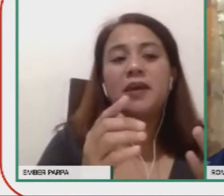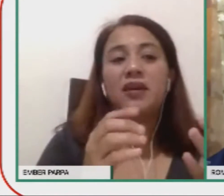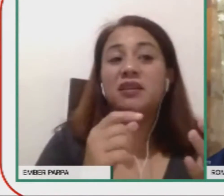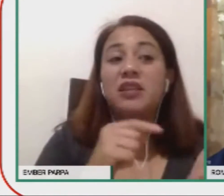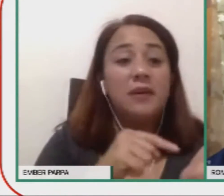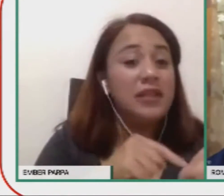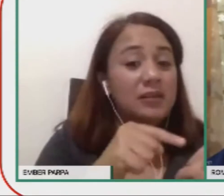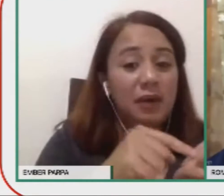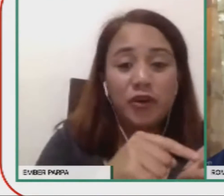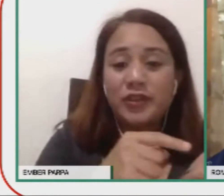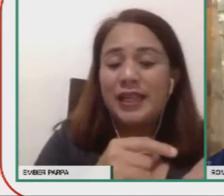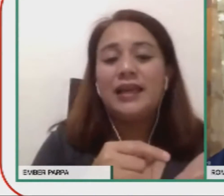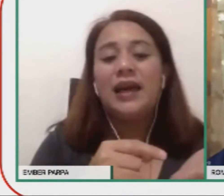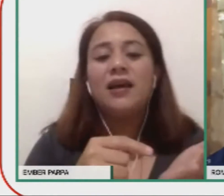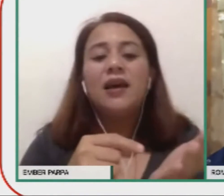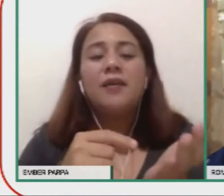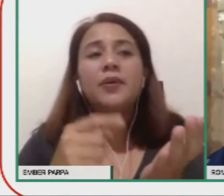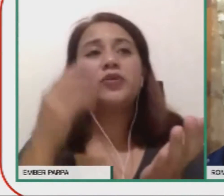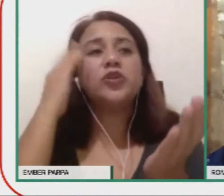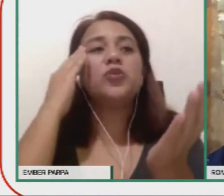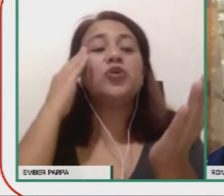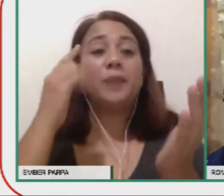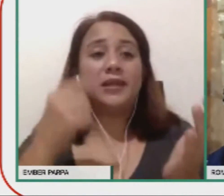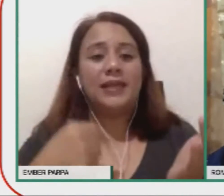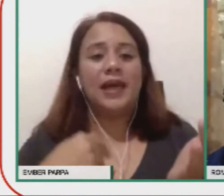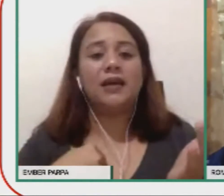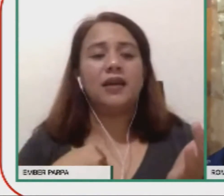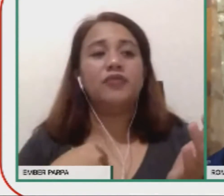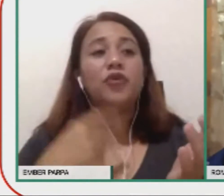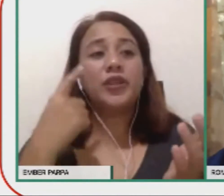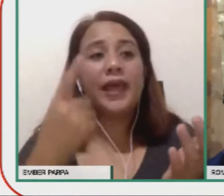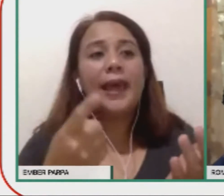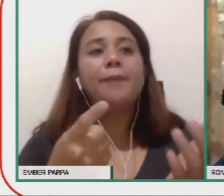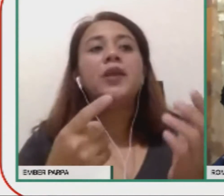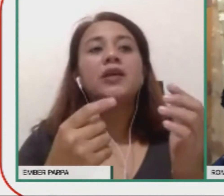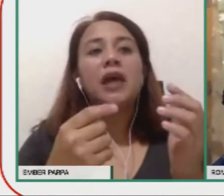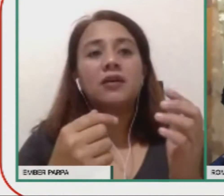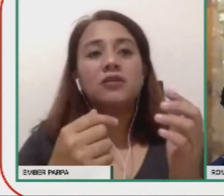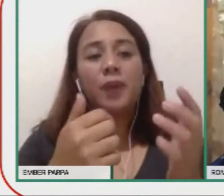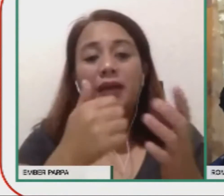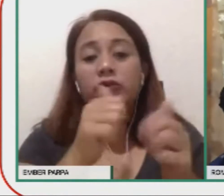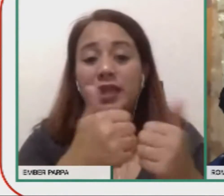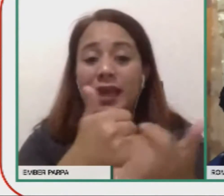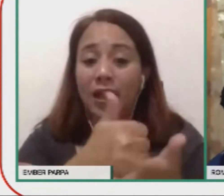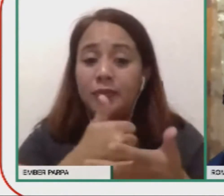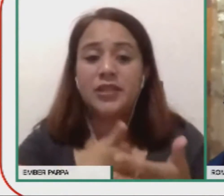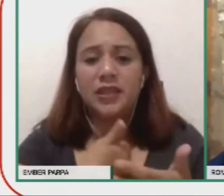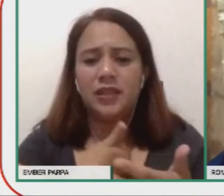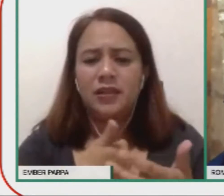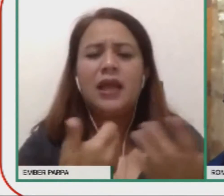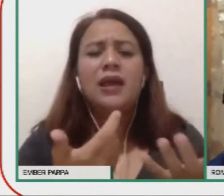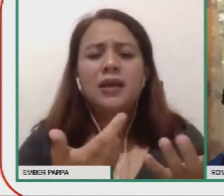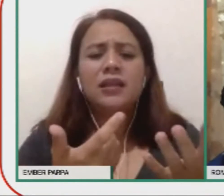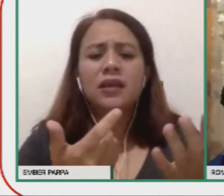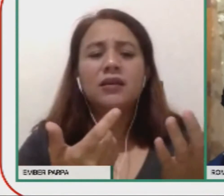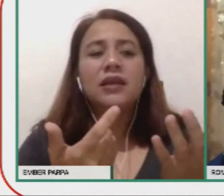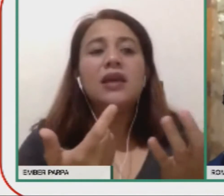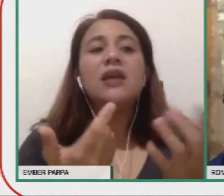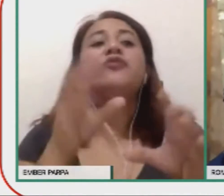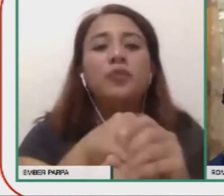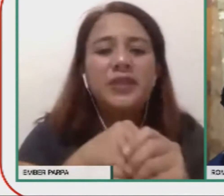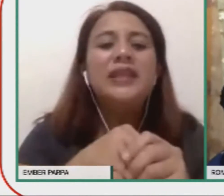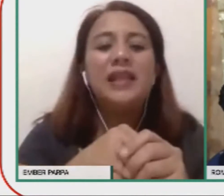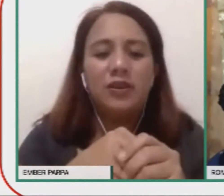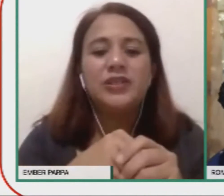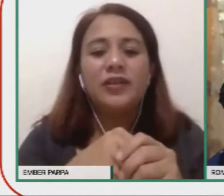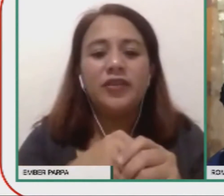maybe hindi naman nila afford talaga. Pero siguro para sa akin, for them, ang paano nila i-help yung sarili nila, talagang involved